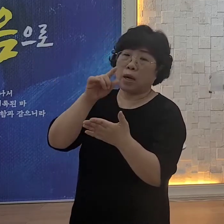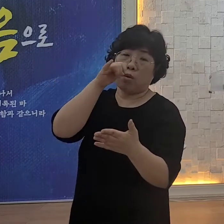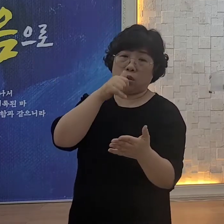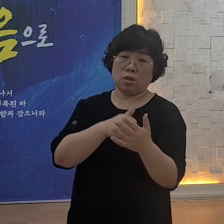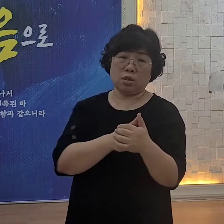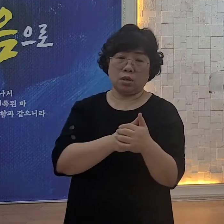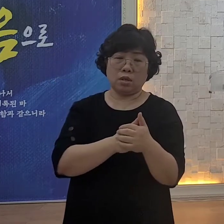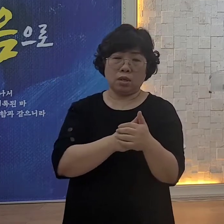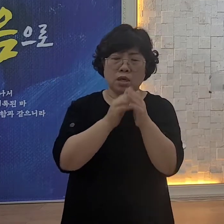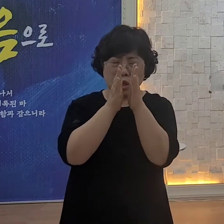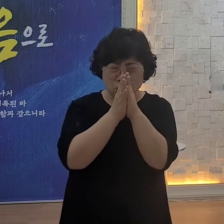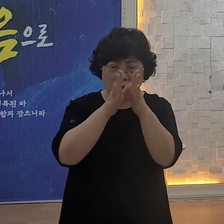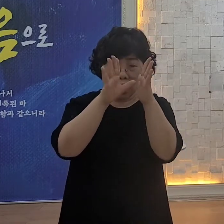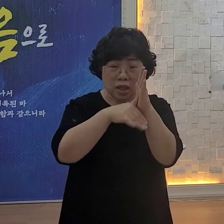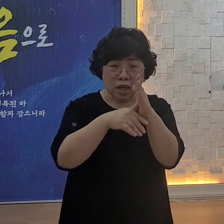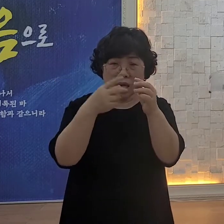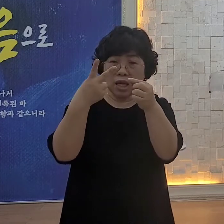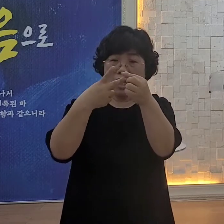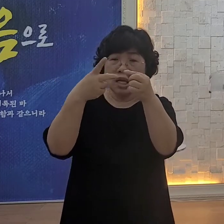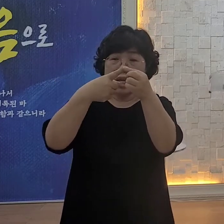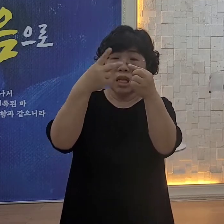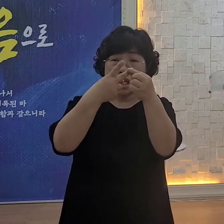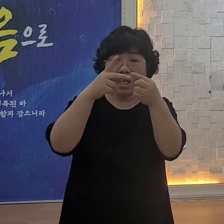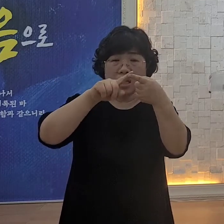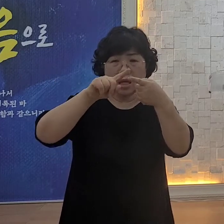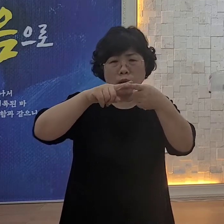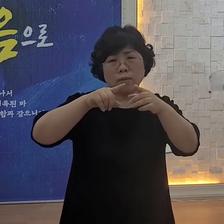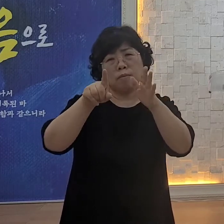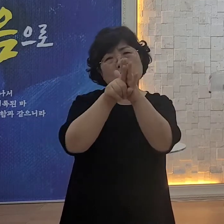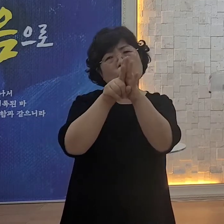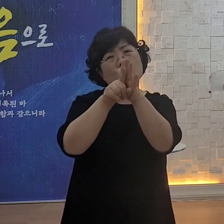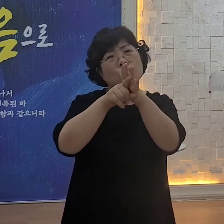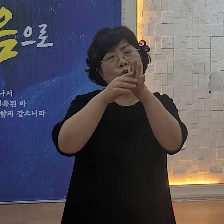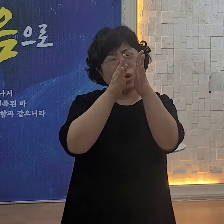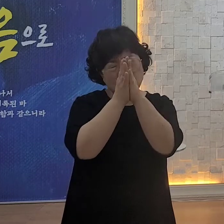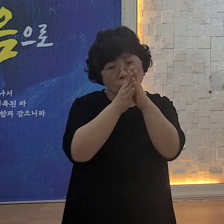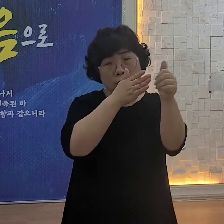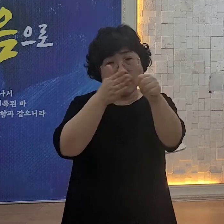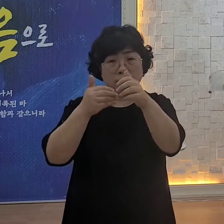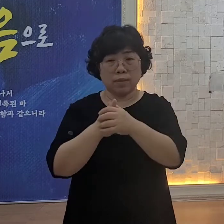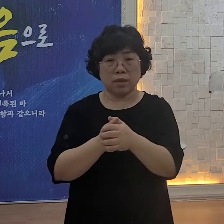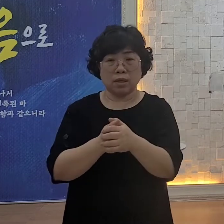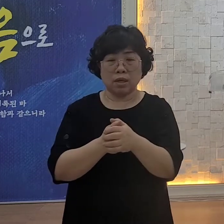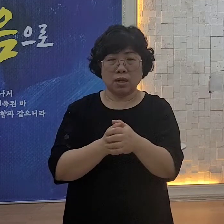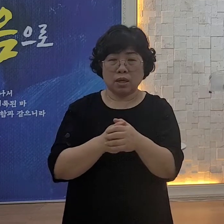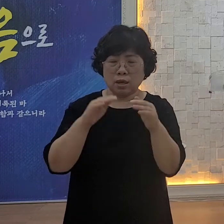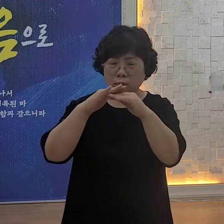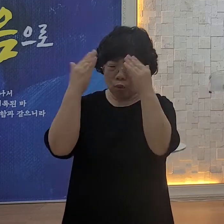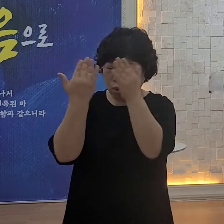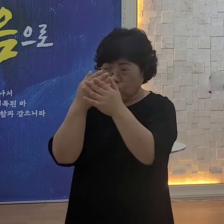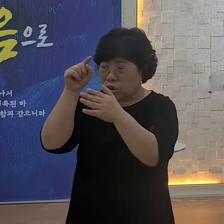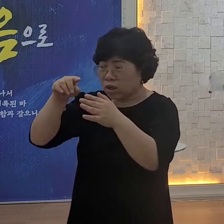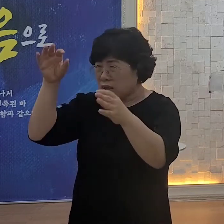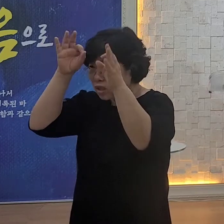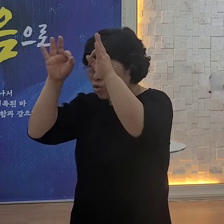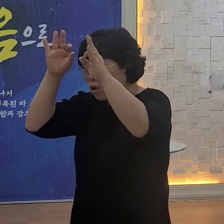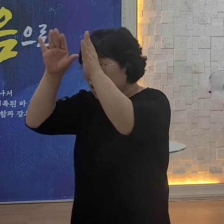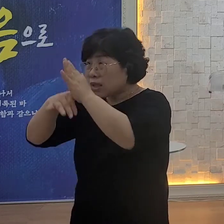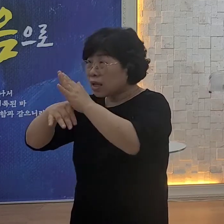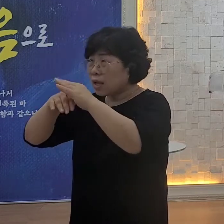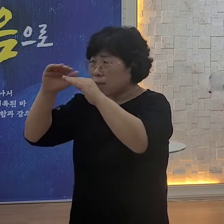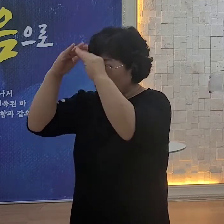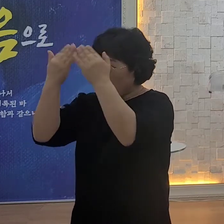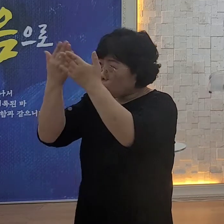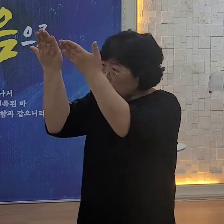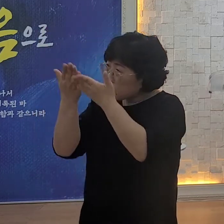때 이 사실을 꼭 믿고 기도하시길 바랍니다. 모든 것을 주시고 우리가 구할 때 다 주신다라고